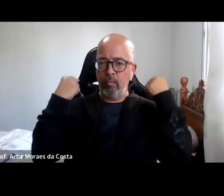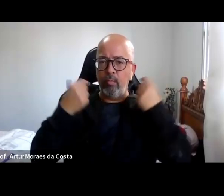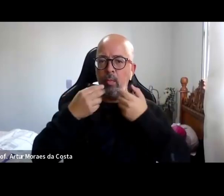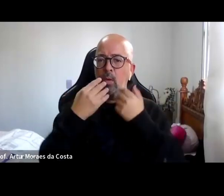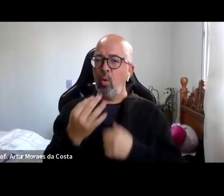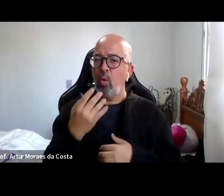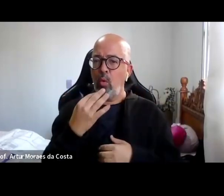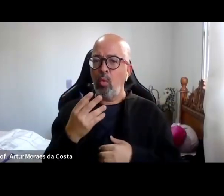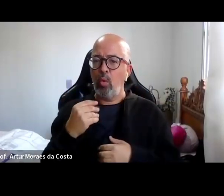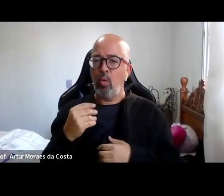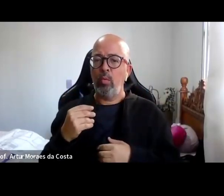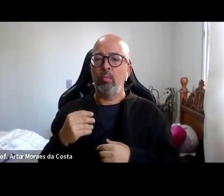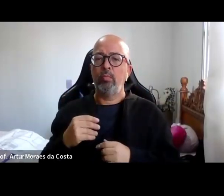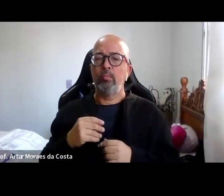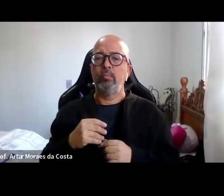anj